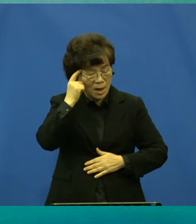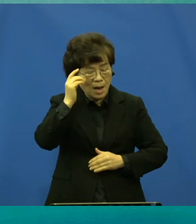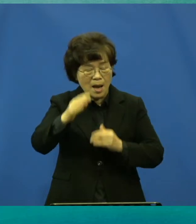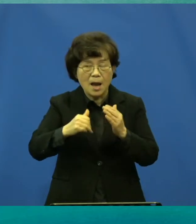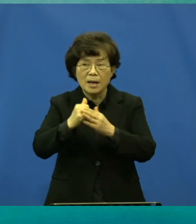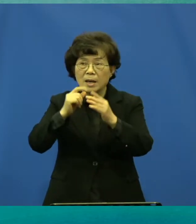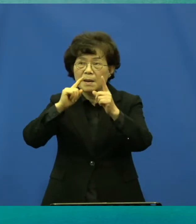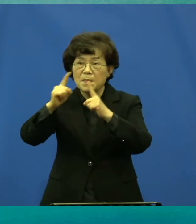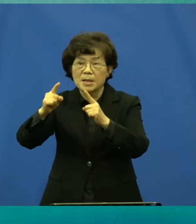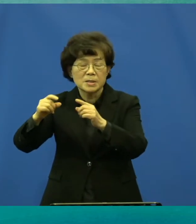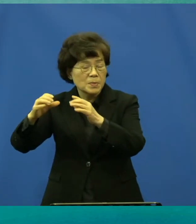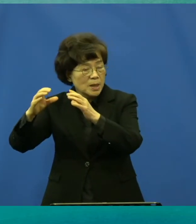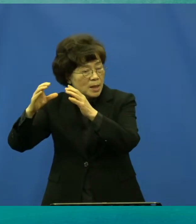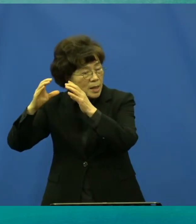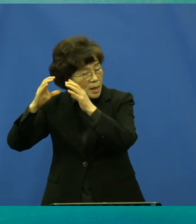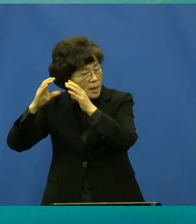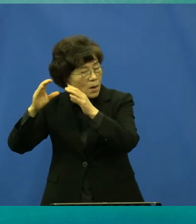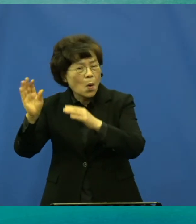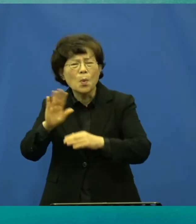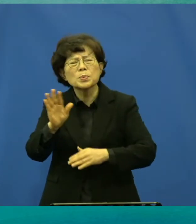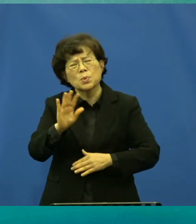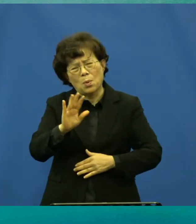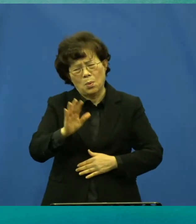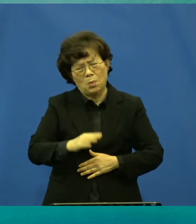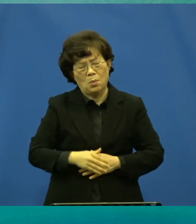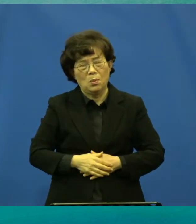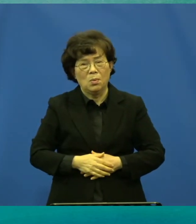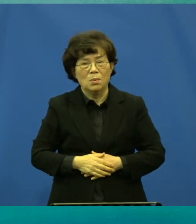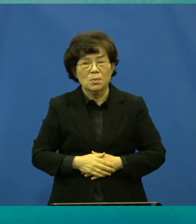말씀에 귀를 기울이지 않아요.